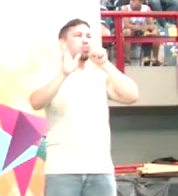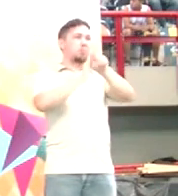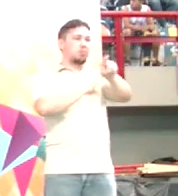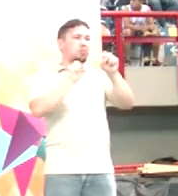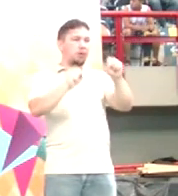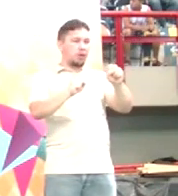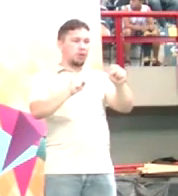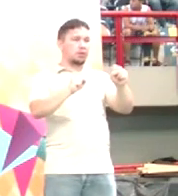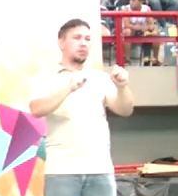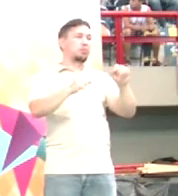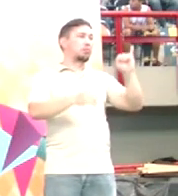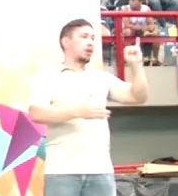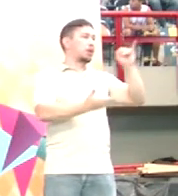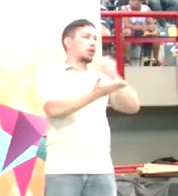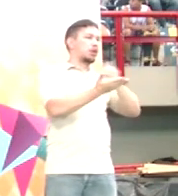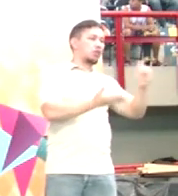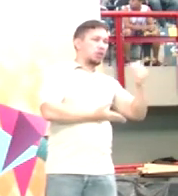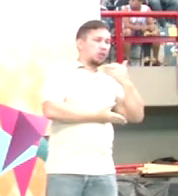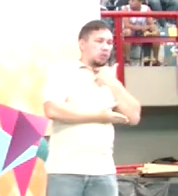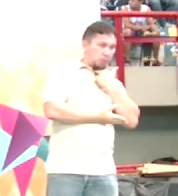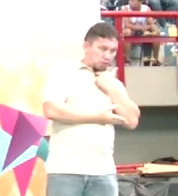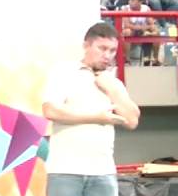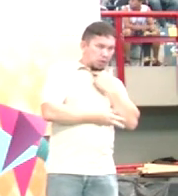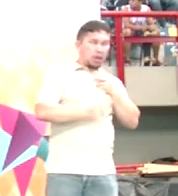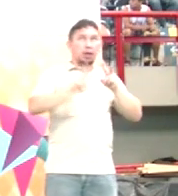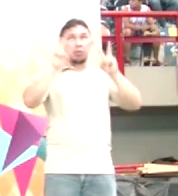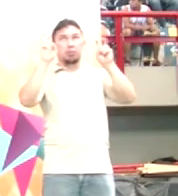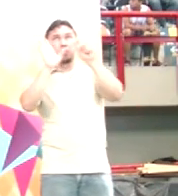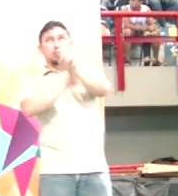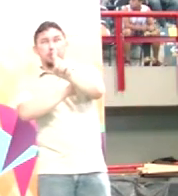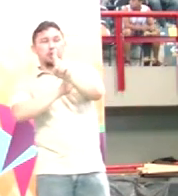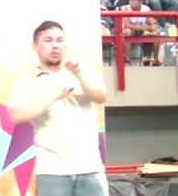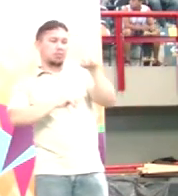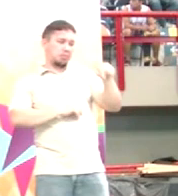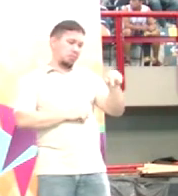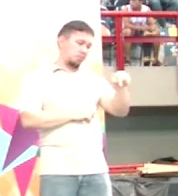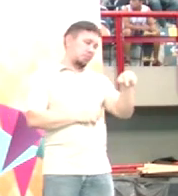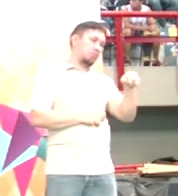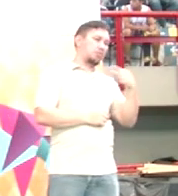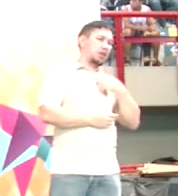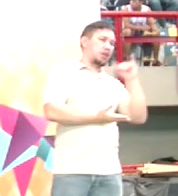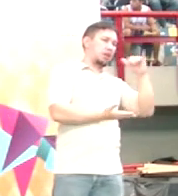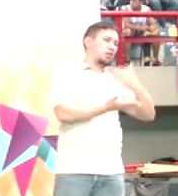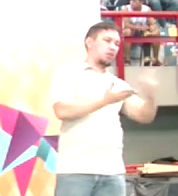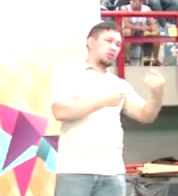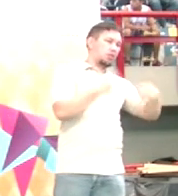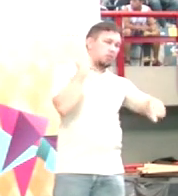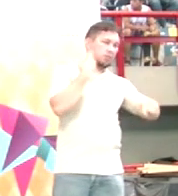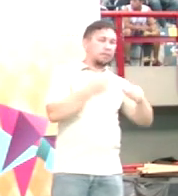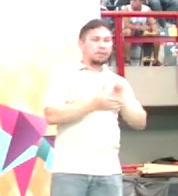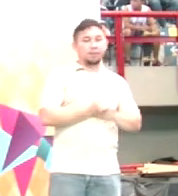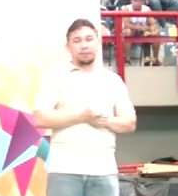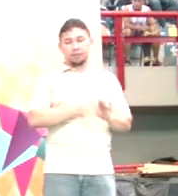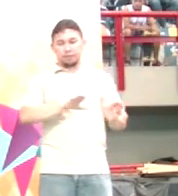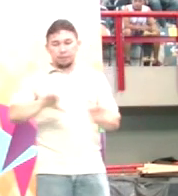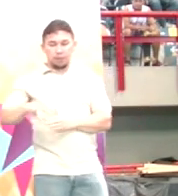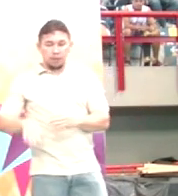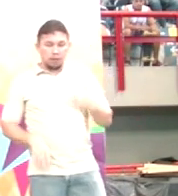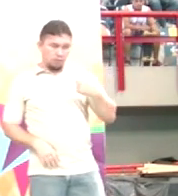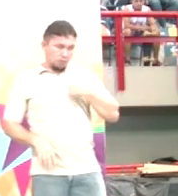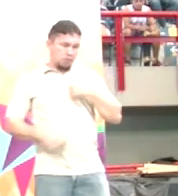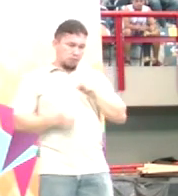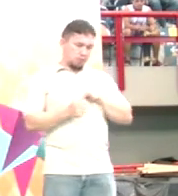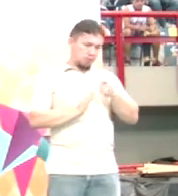que a introdução é tema mais tese, tá certo? Bem, vamos repetir, eu vou fazer